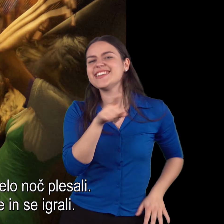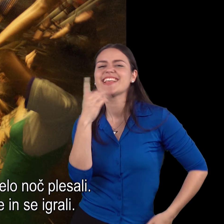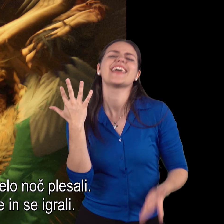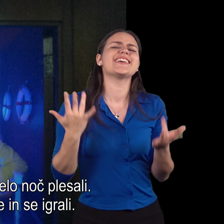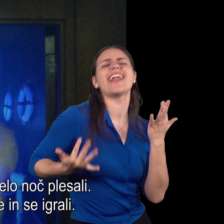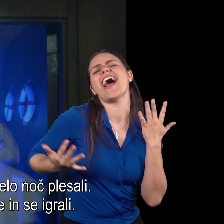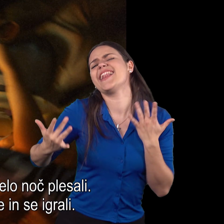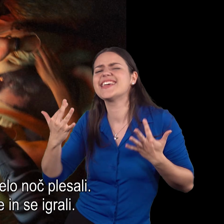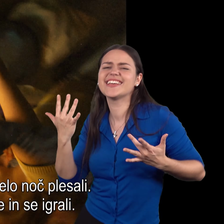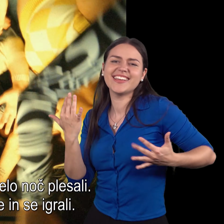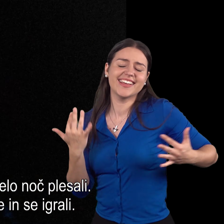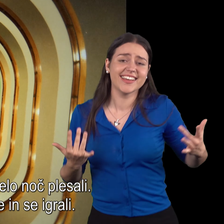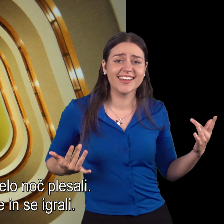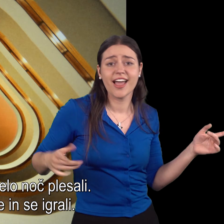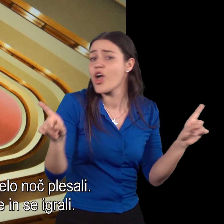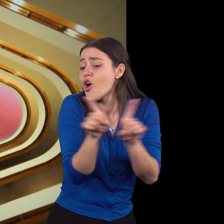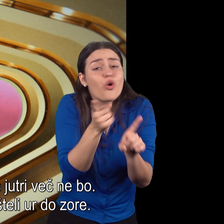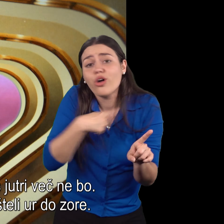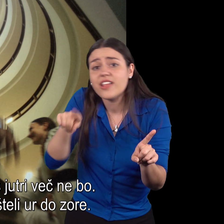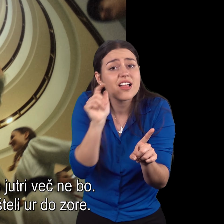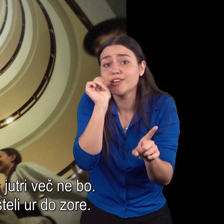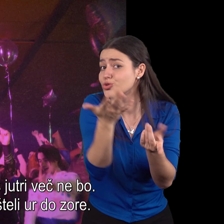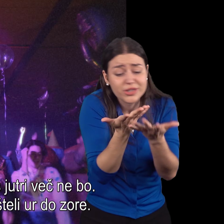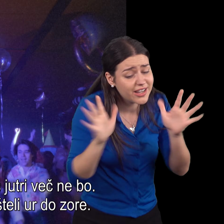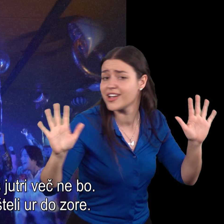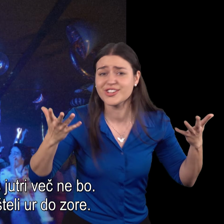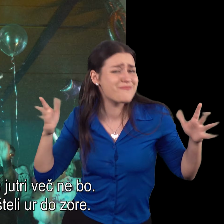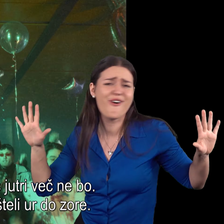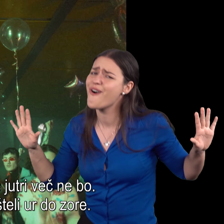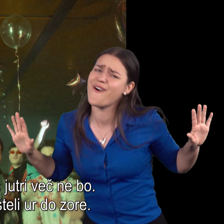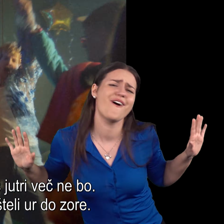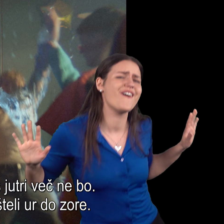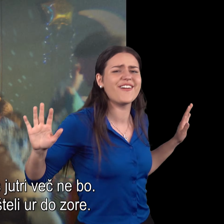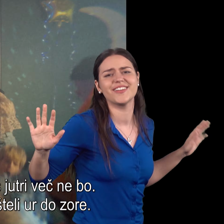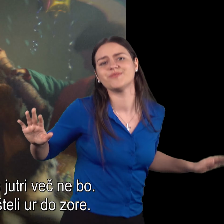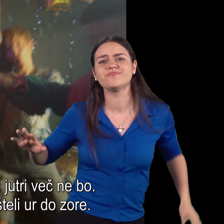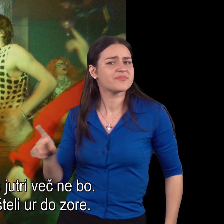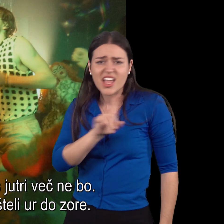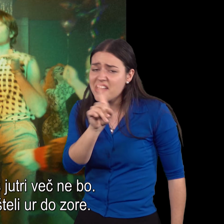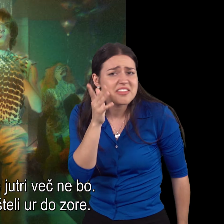ljubili se in se igrali, kot danes jutri več ne bo.